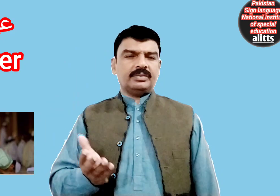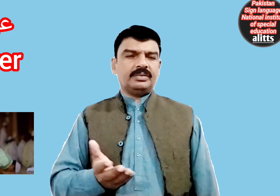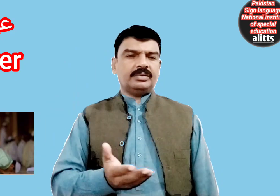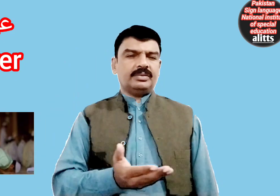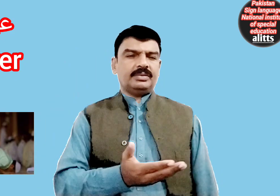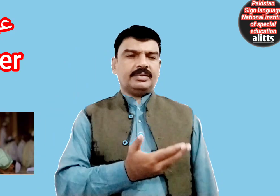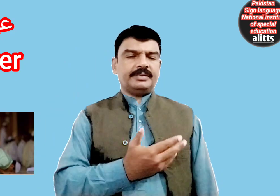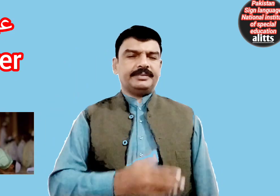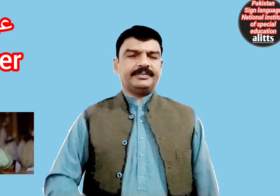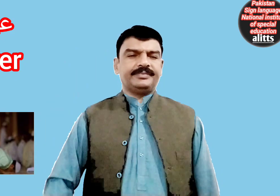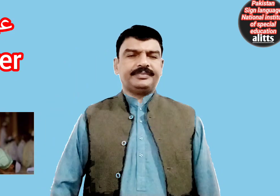और